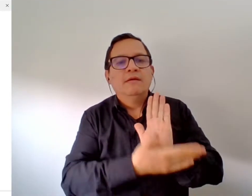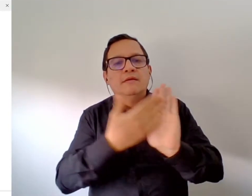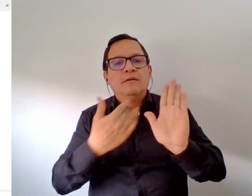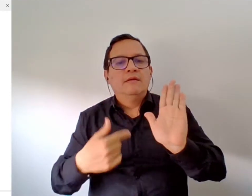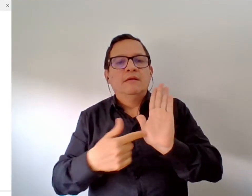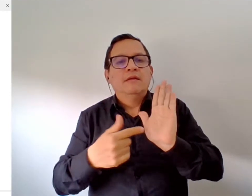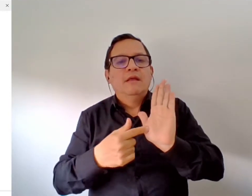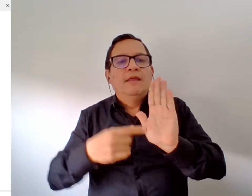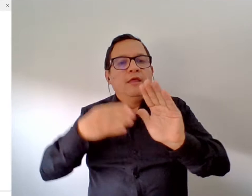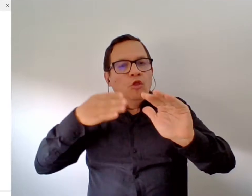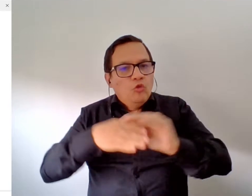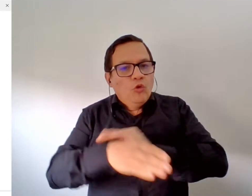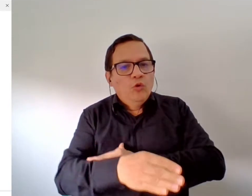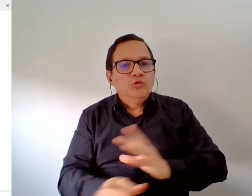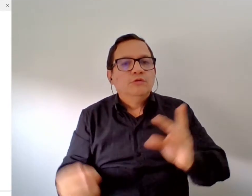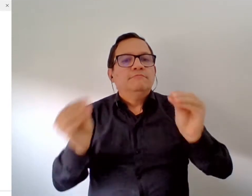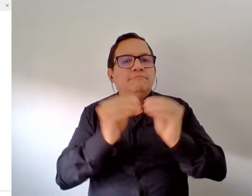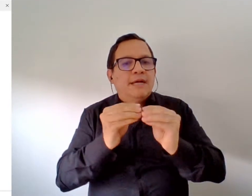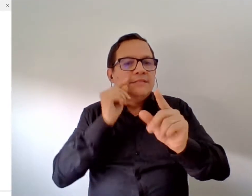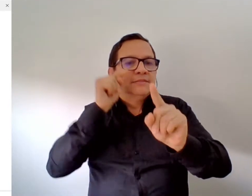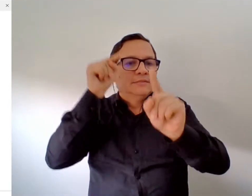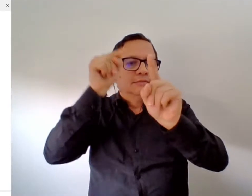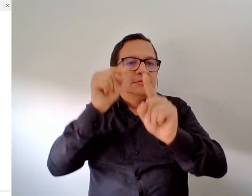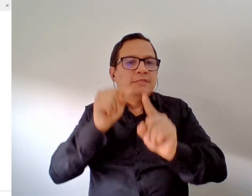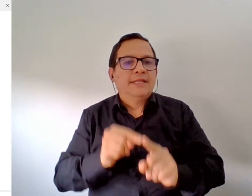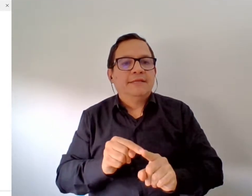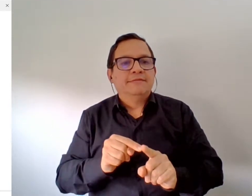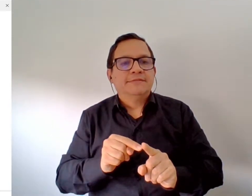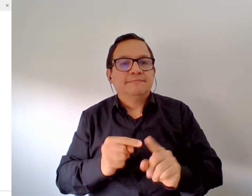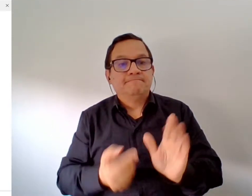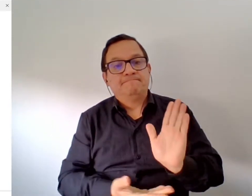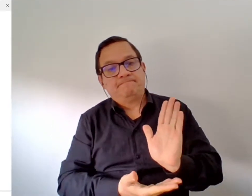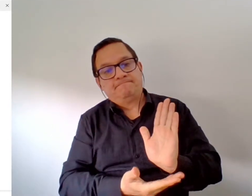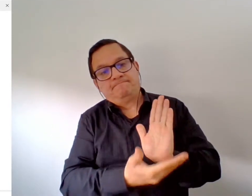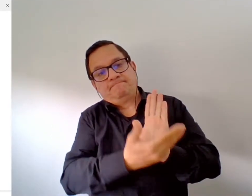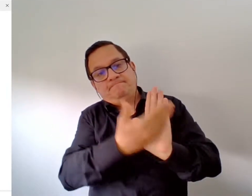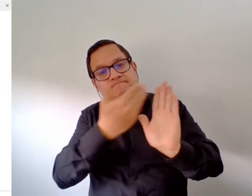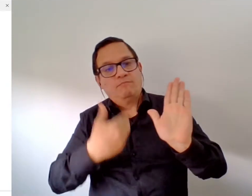Segunda página, Introducción, incluye objetivos.